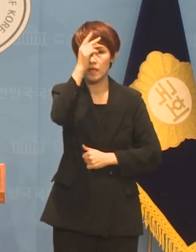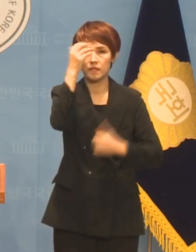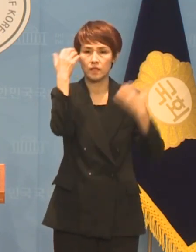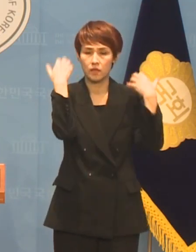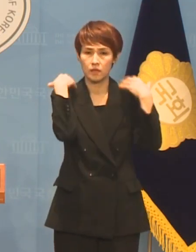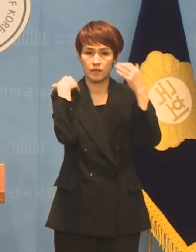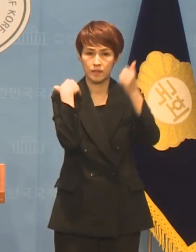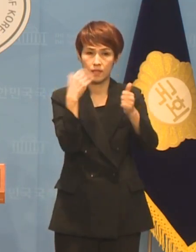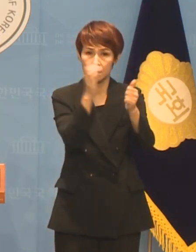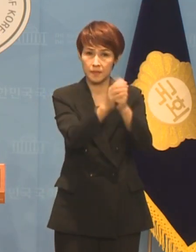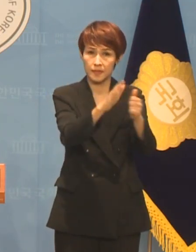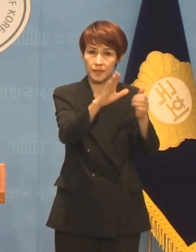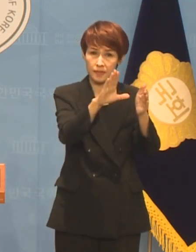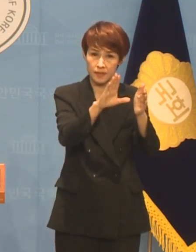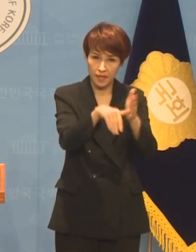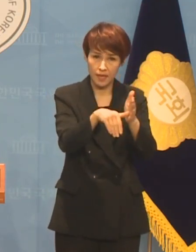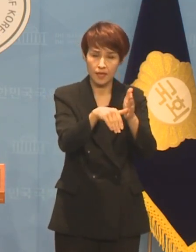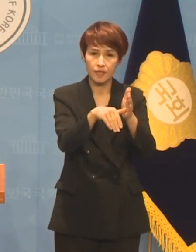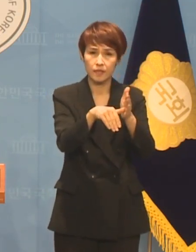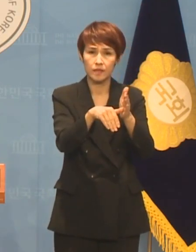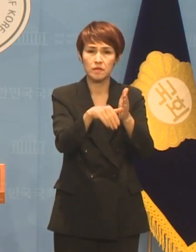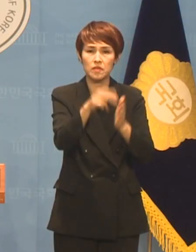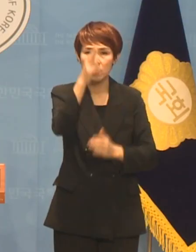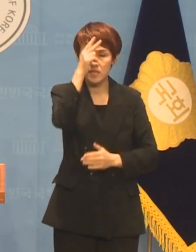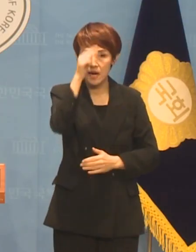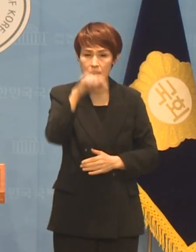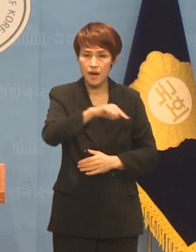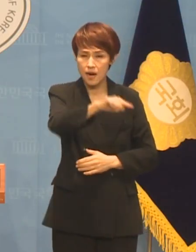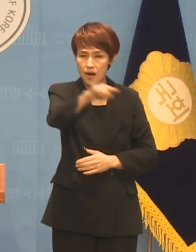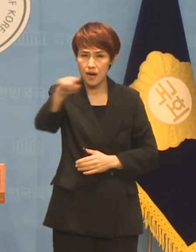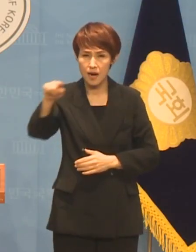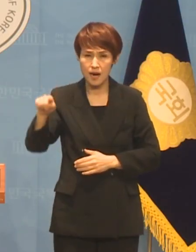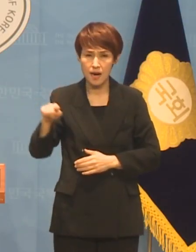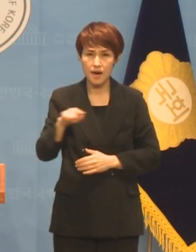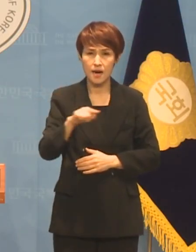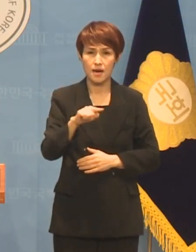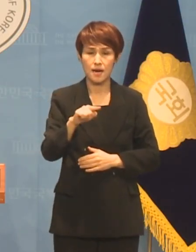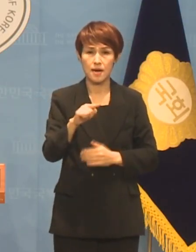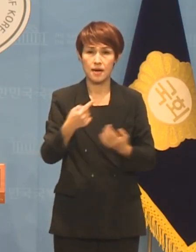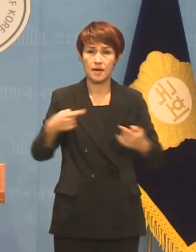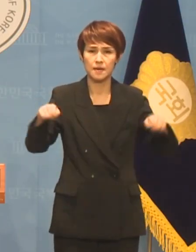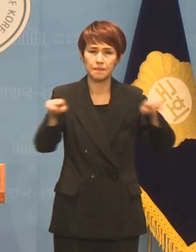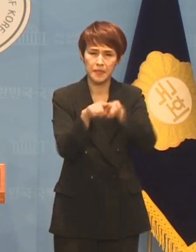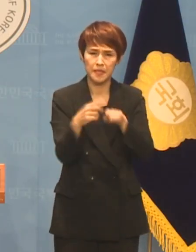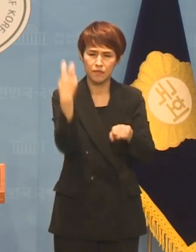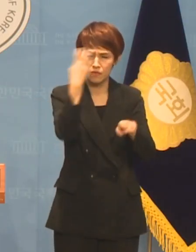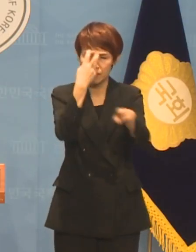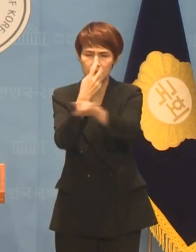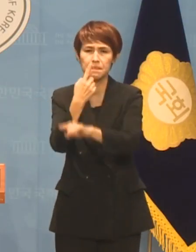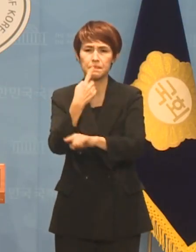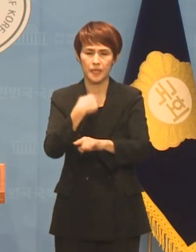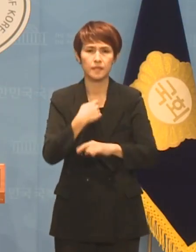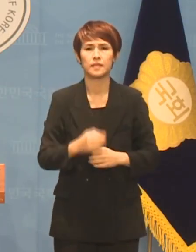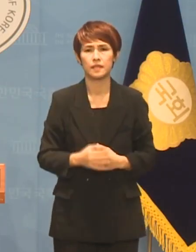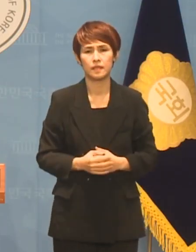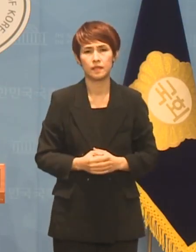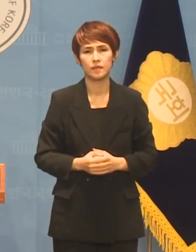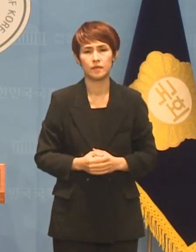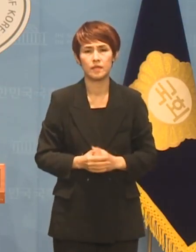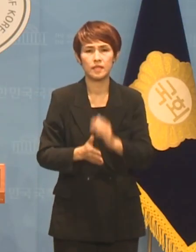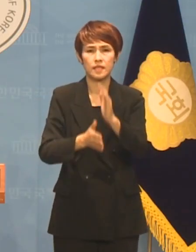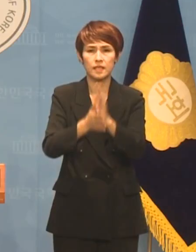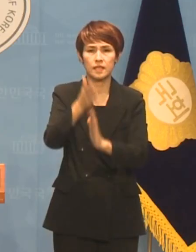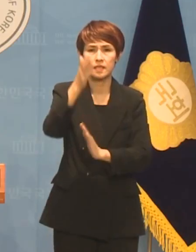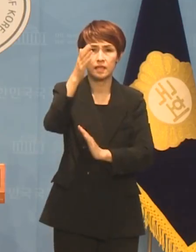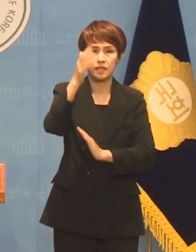시절 모든 경찰력을 총동원해 수사하고 시장